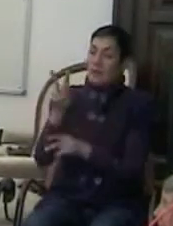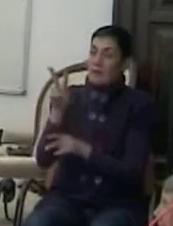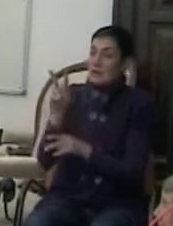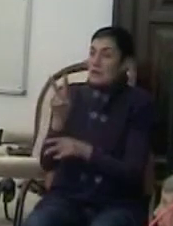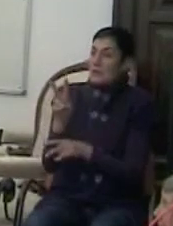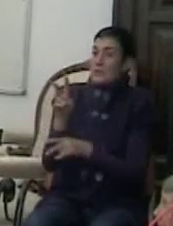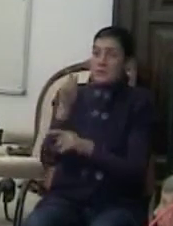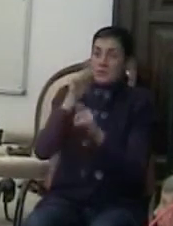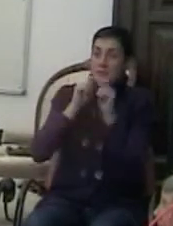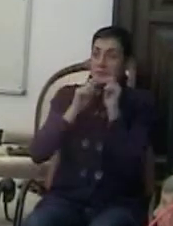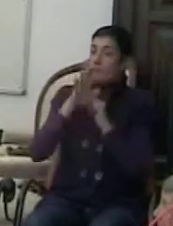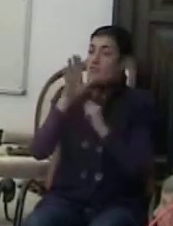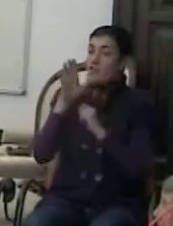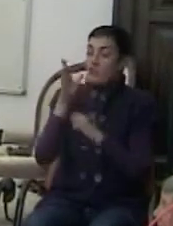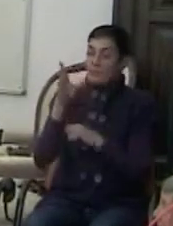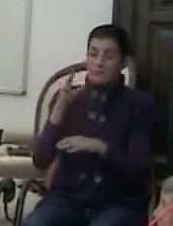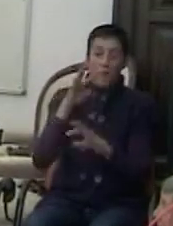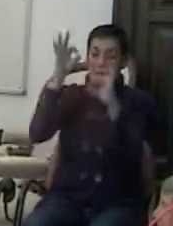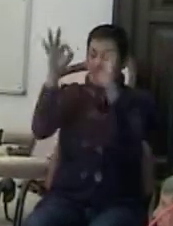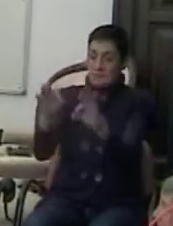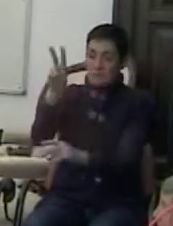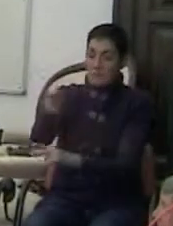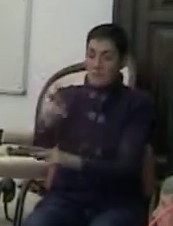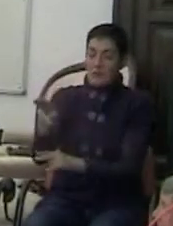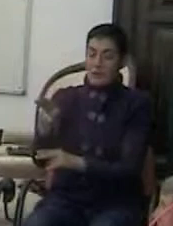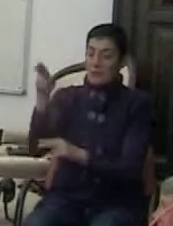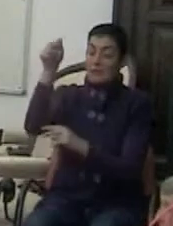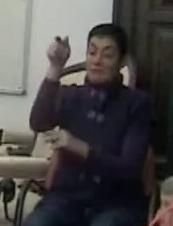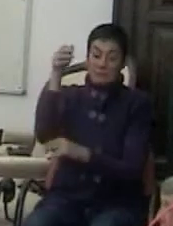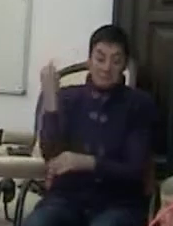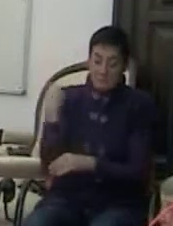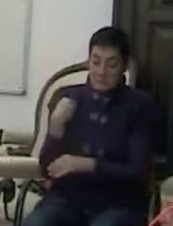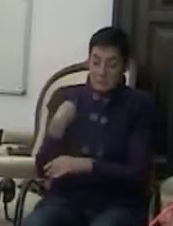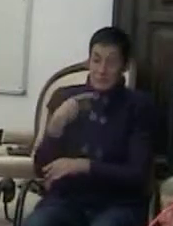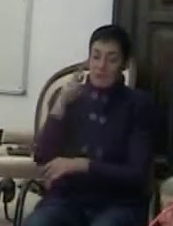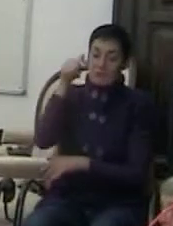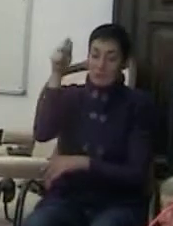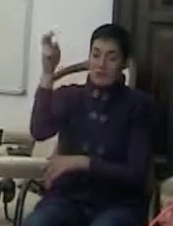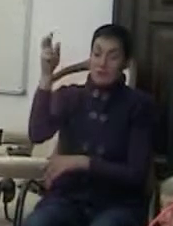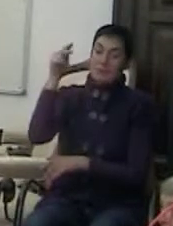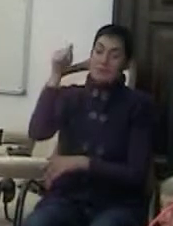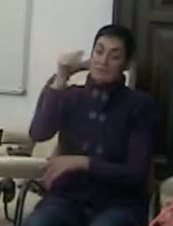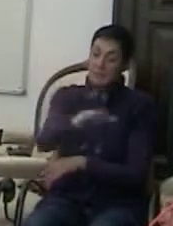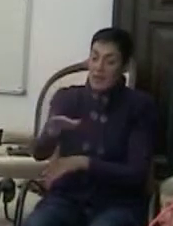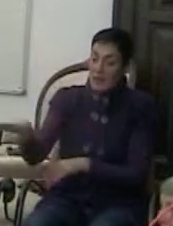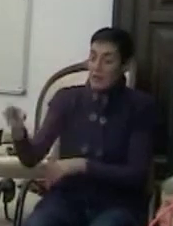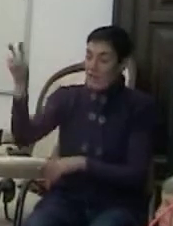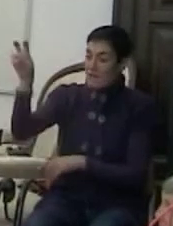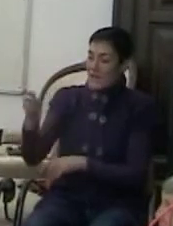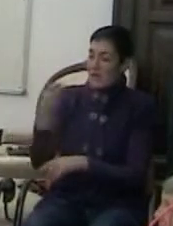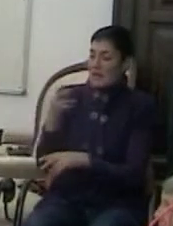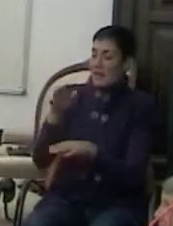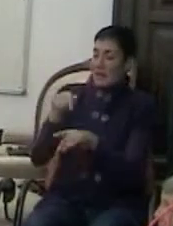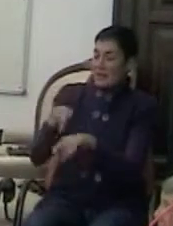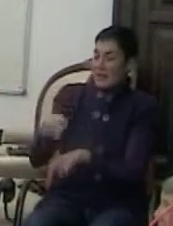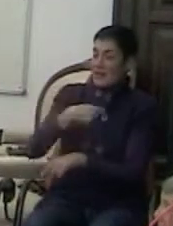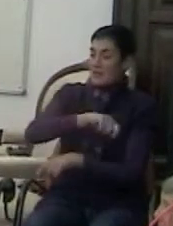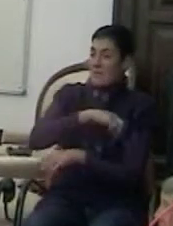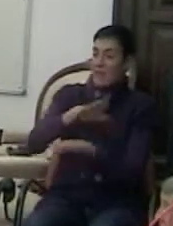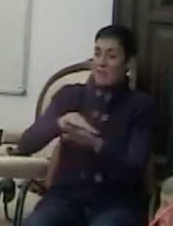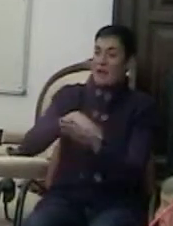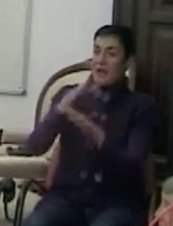porque no es justo, no es justo que esos niños tengan que venir a España a pasar sus vacaciones en paz. Esos niños y esas